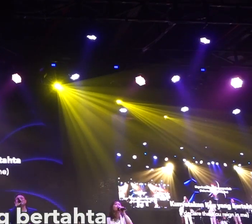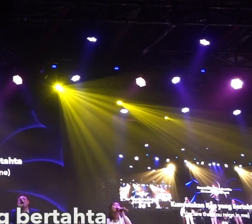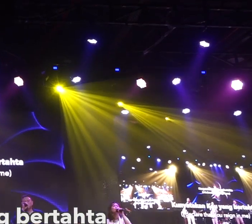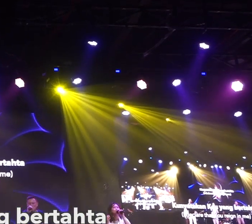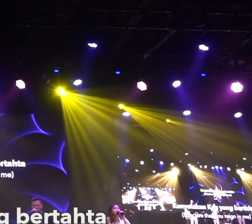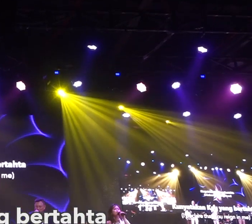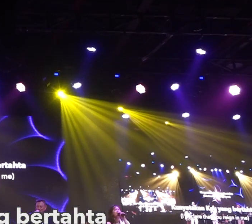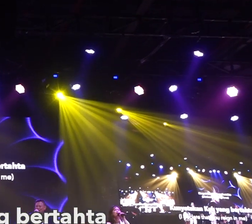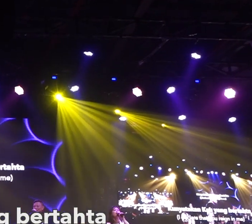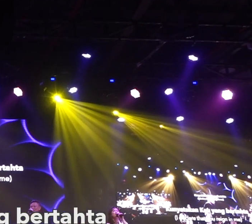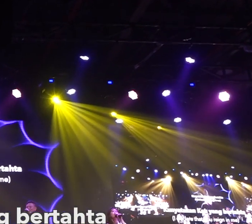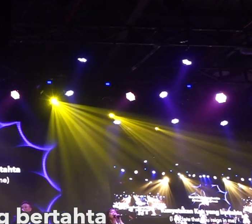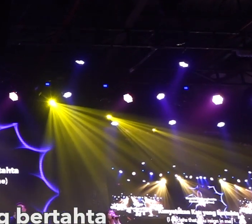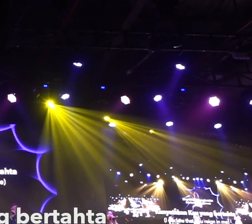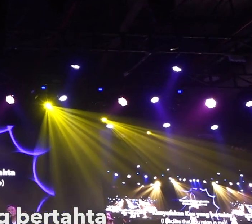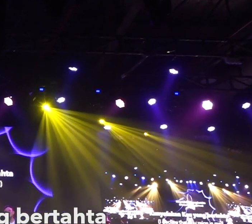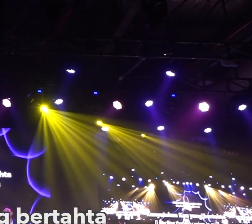menyembah, ku